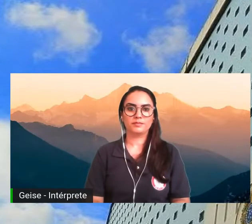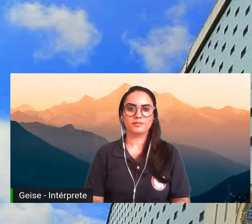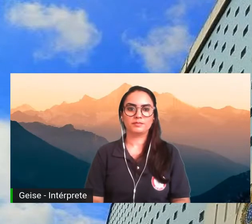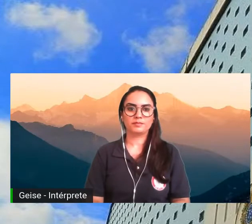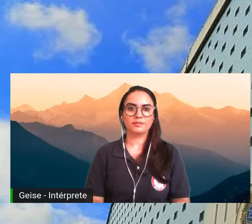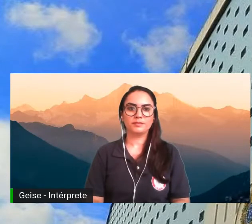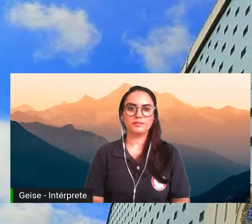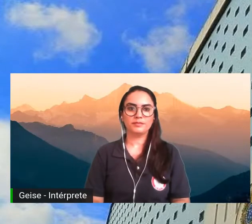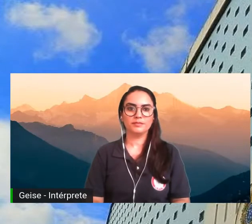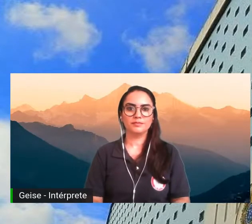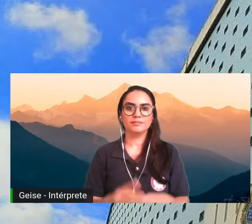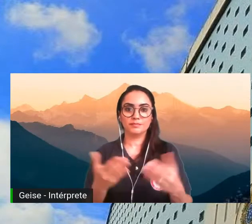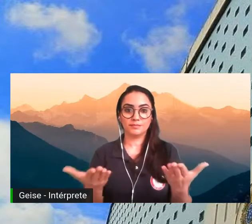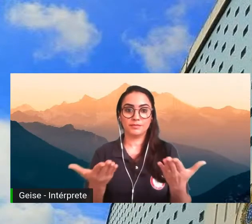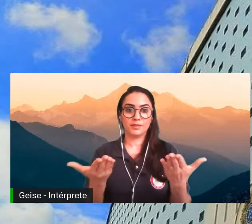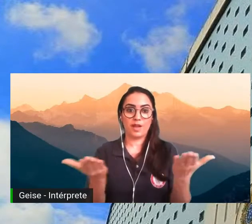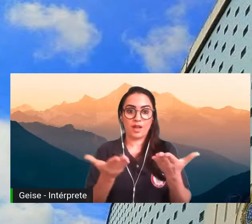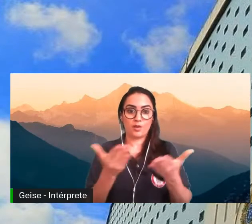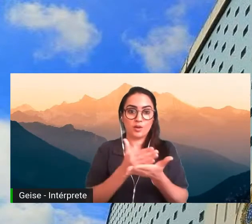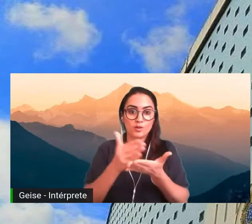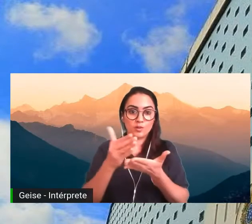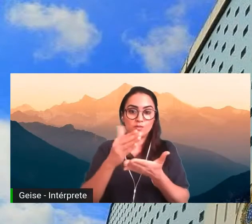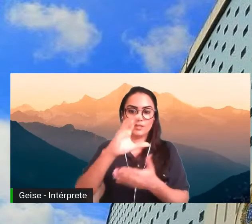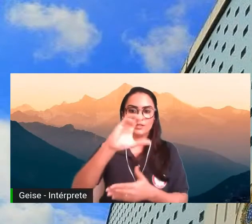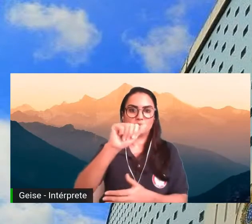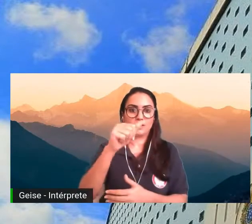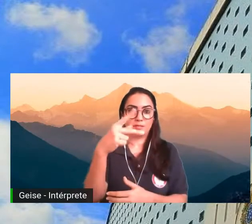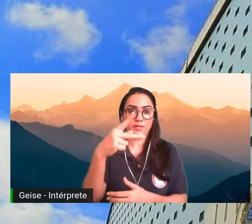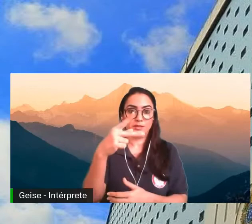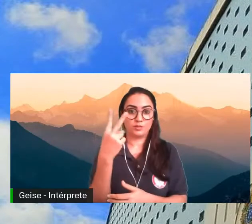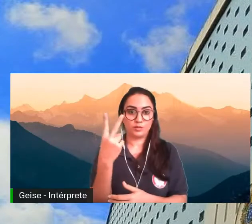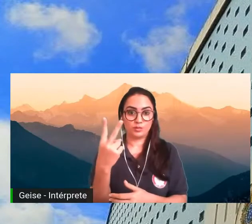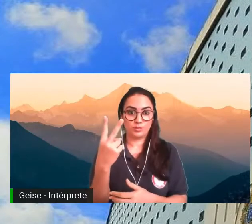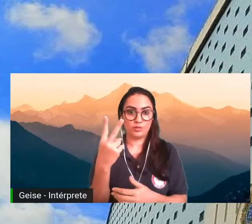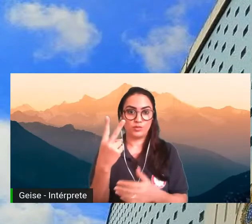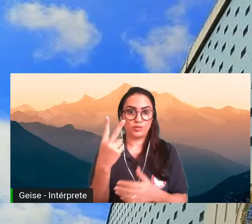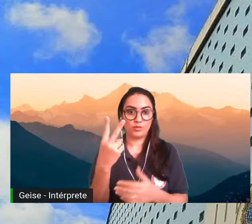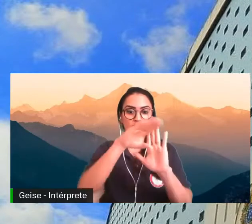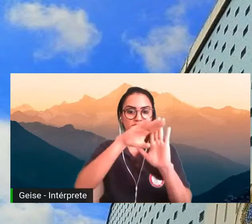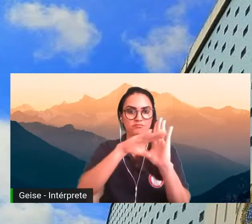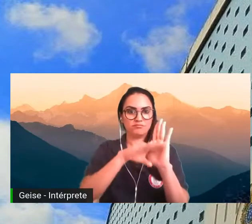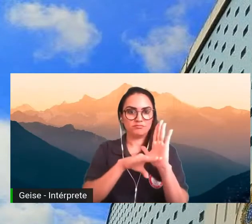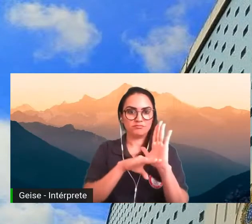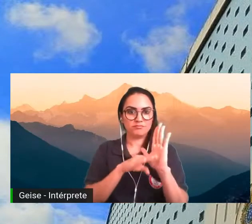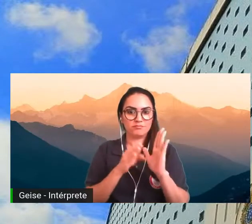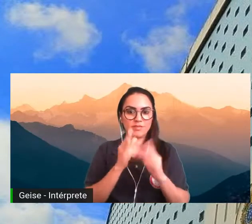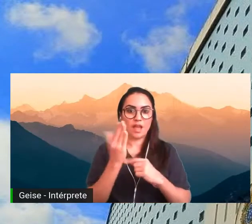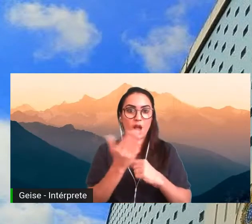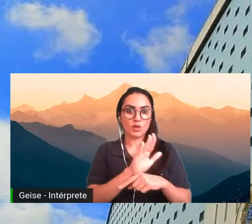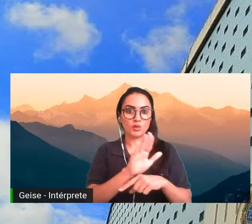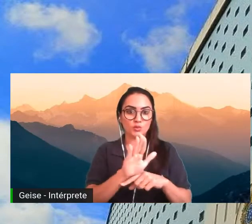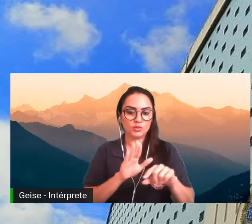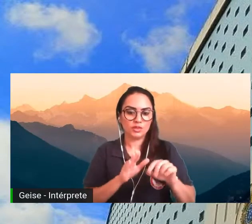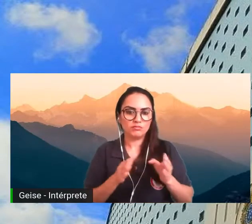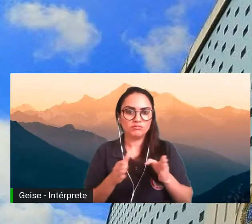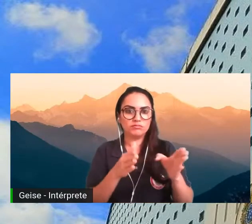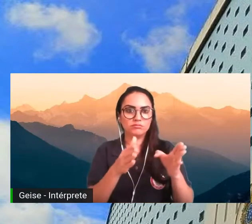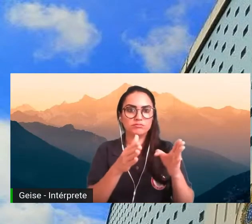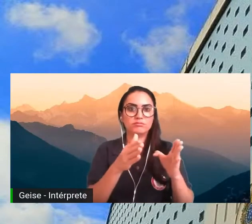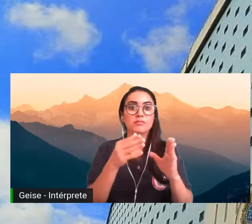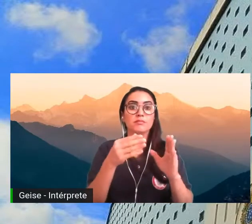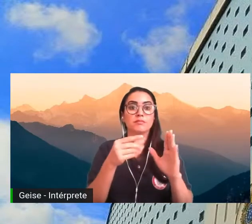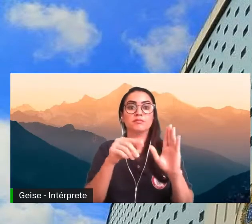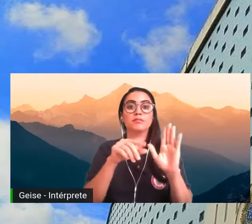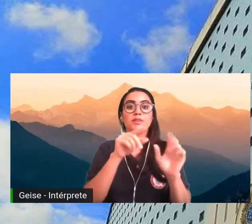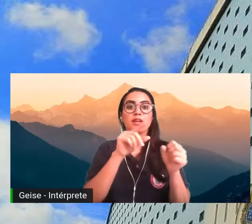Bem, estou no capítulo 2 dos princípios norteadores. Artigo 3º. São princípios da educação profissional